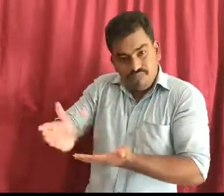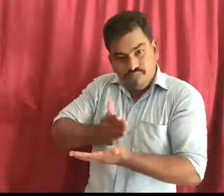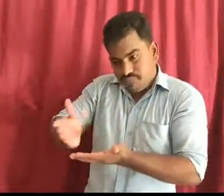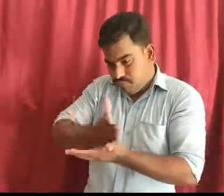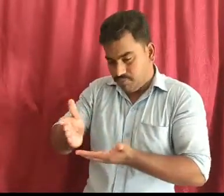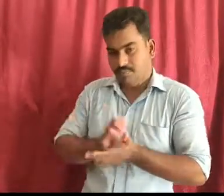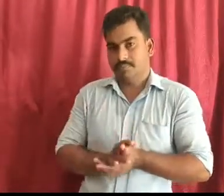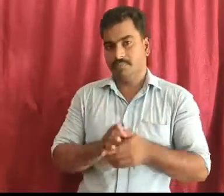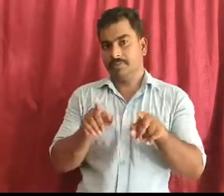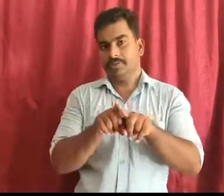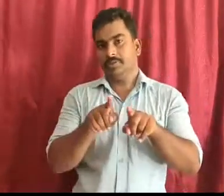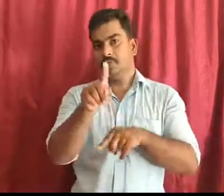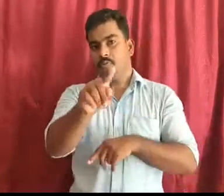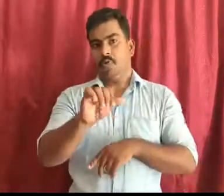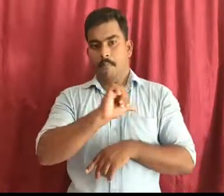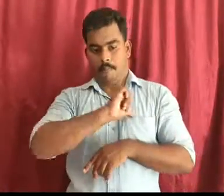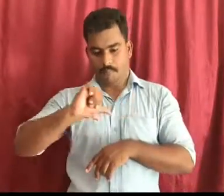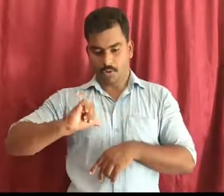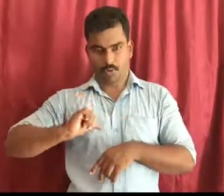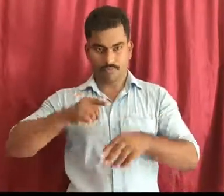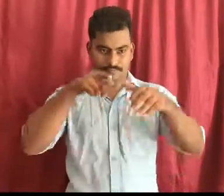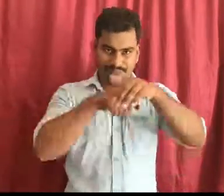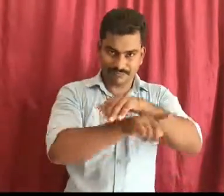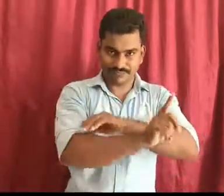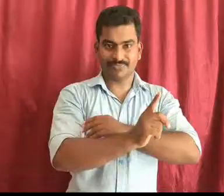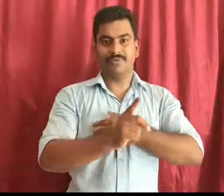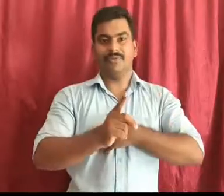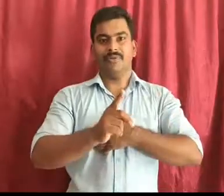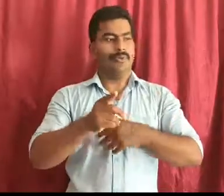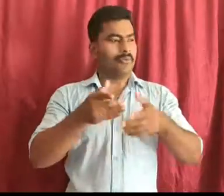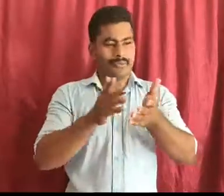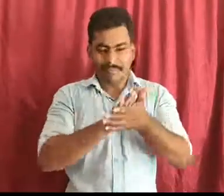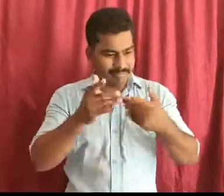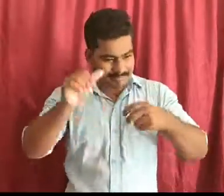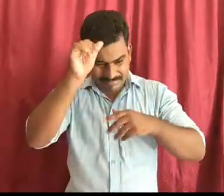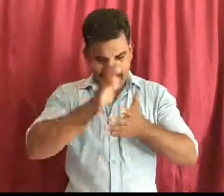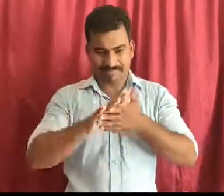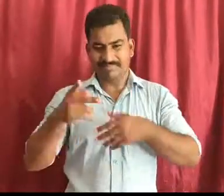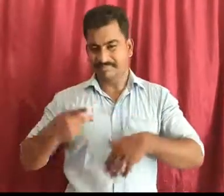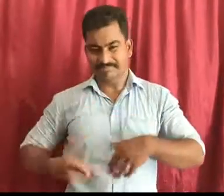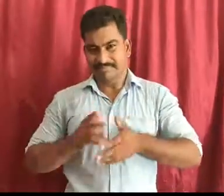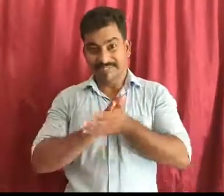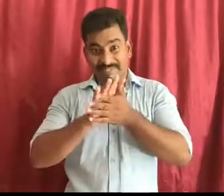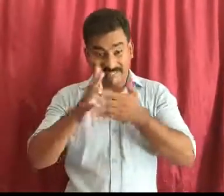ടോയ്ലറ്റ് ഉപയോഗിക്കുമ്പോഴും ഉപയോഗശേഷം അത് വൃത്തിയാക്കുക.